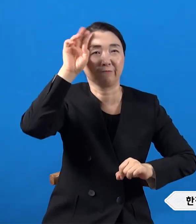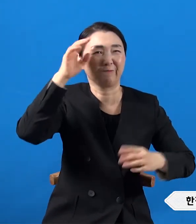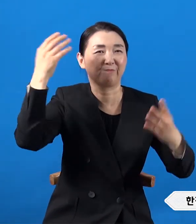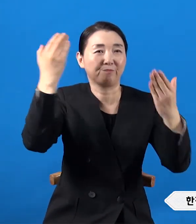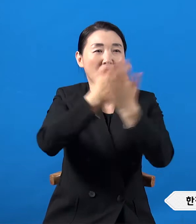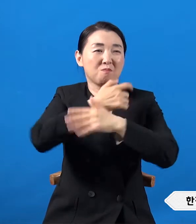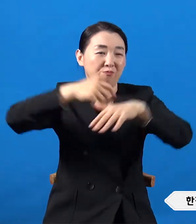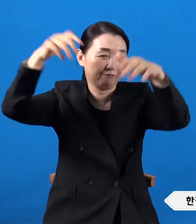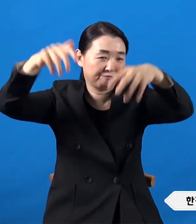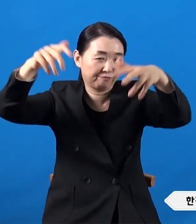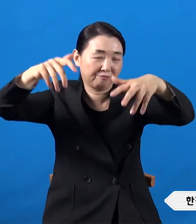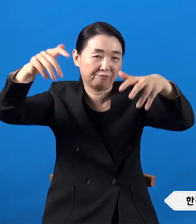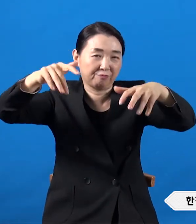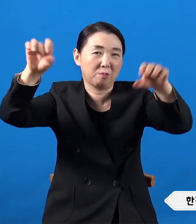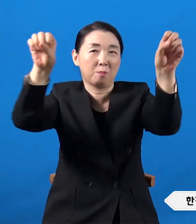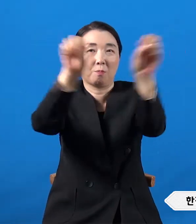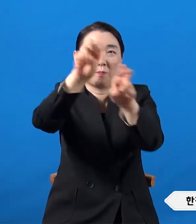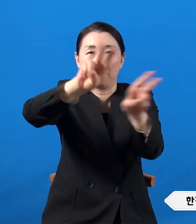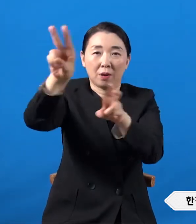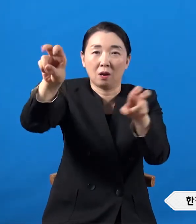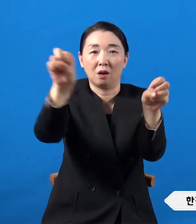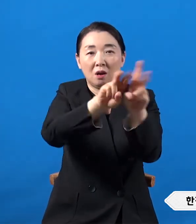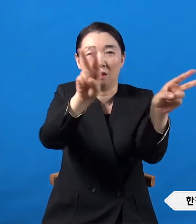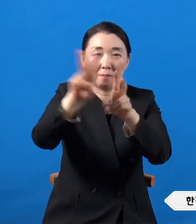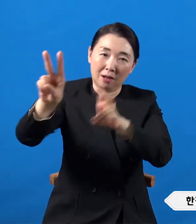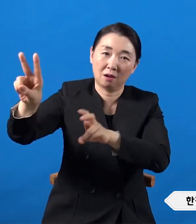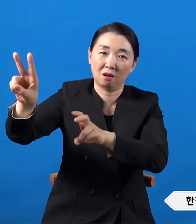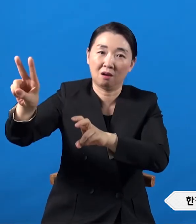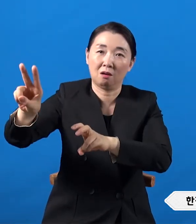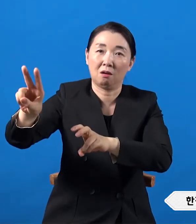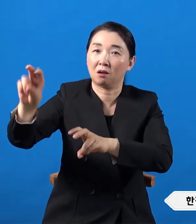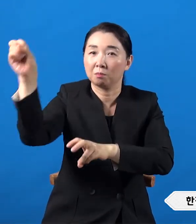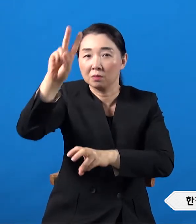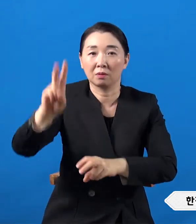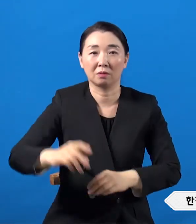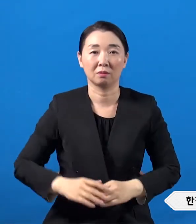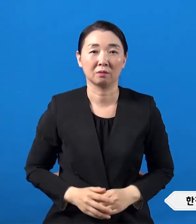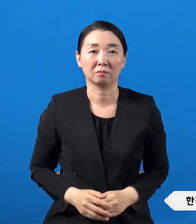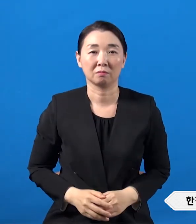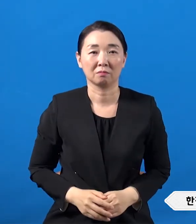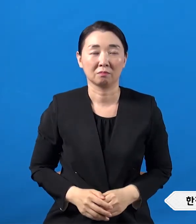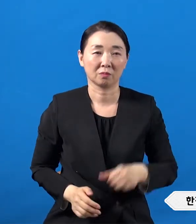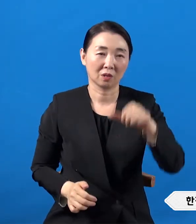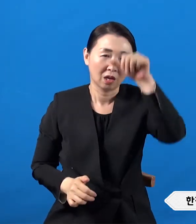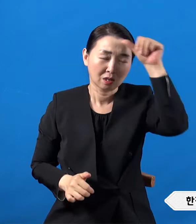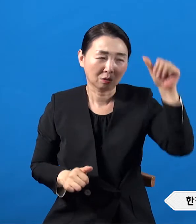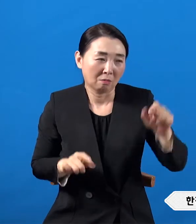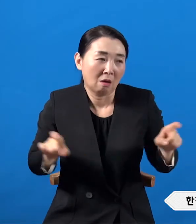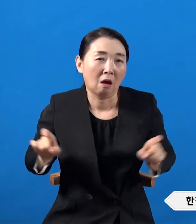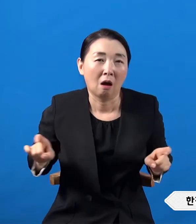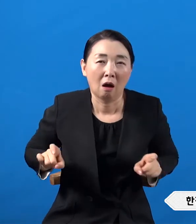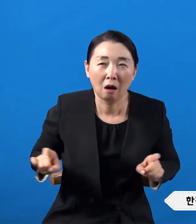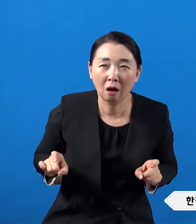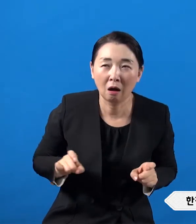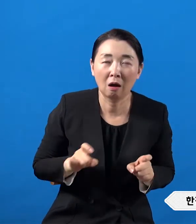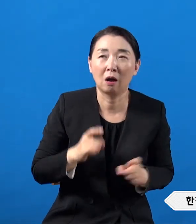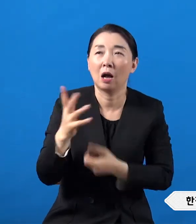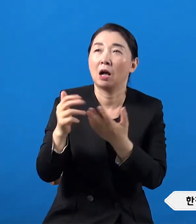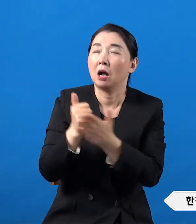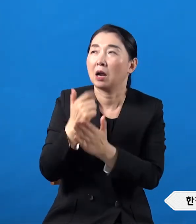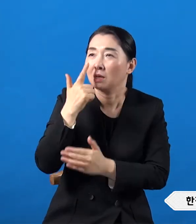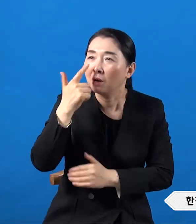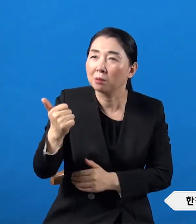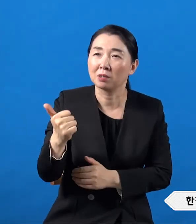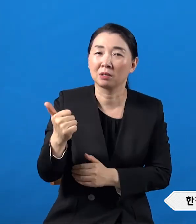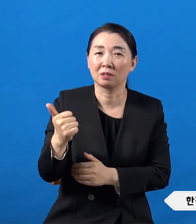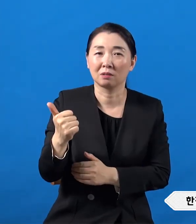폭우가 쏟아지고 눈앞에서 막 번개가 우르릉 쾅 내리쳤습니다. 장로님이 바들바들 떨면서